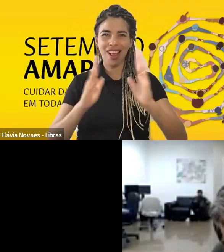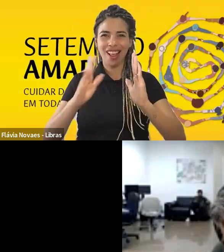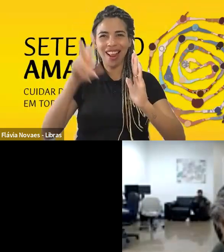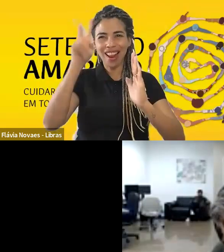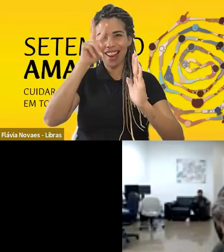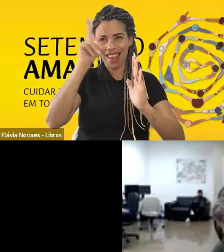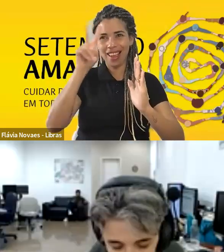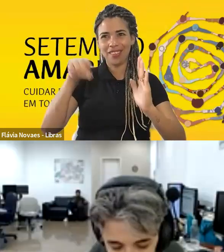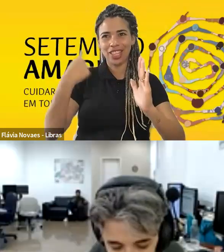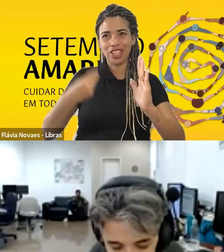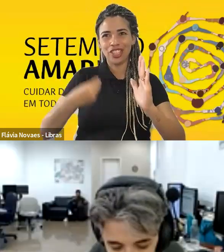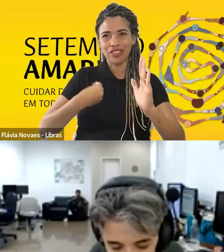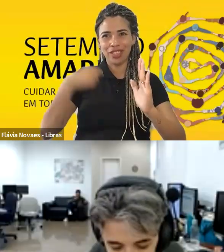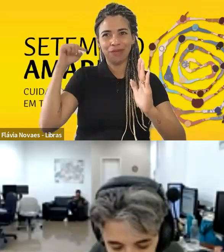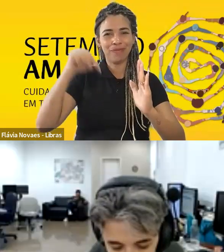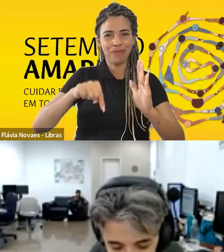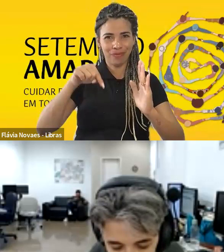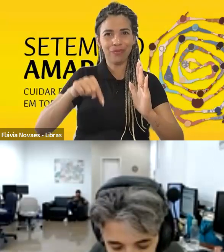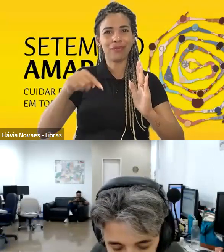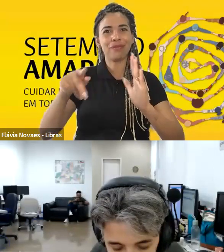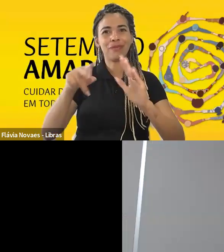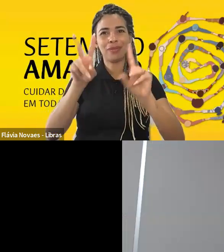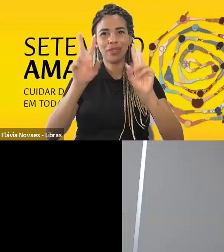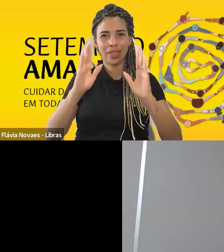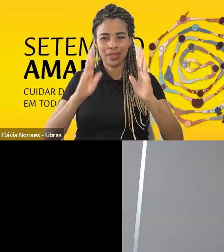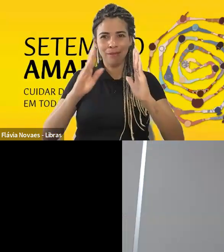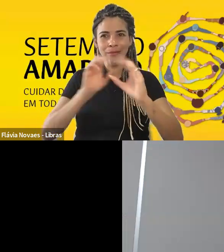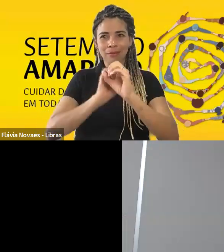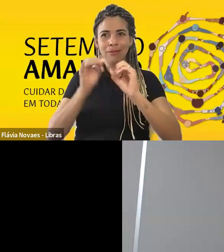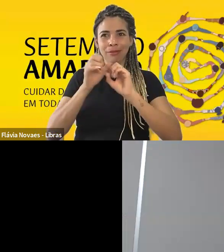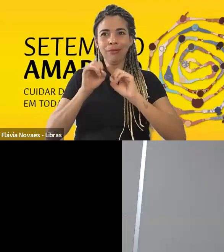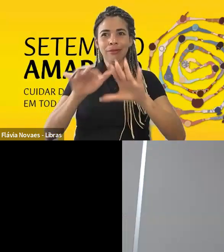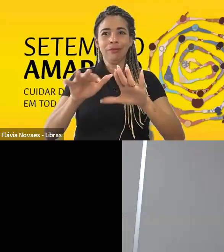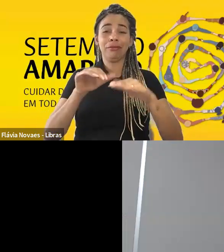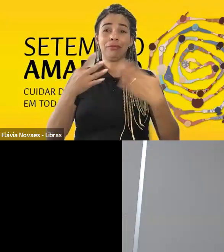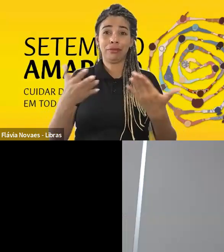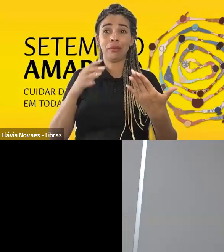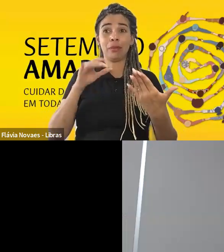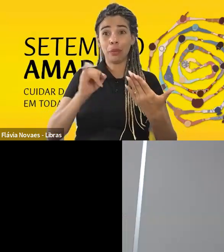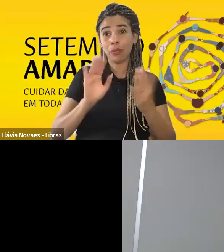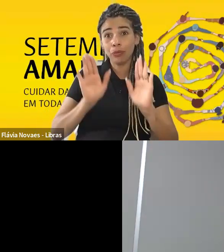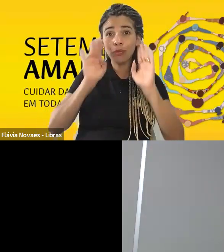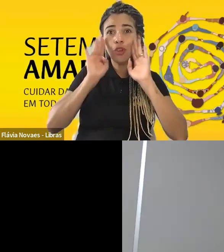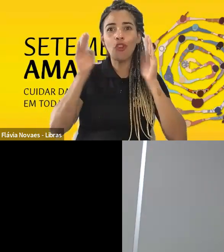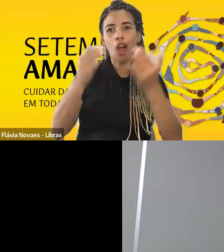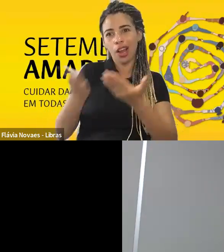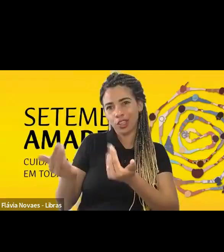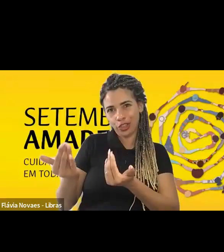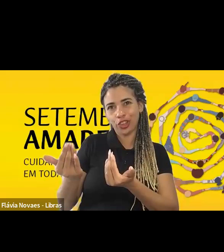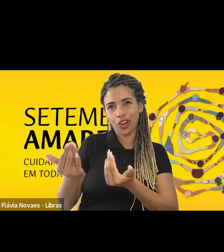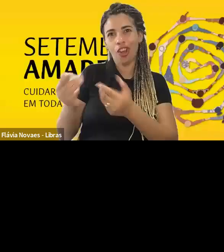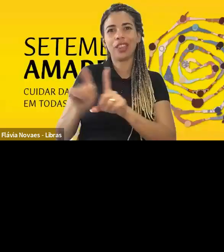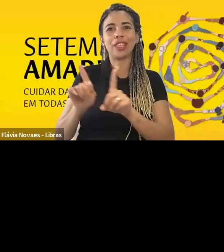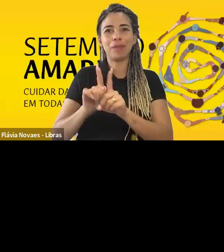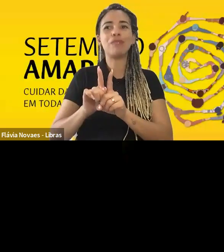viveu recentemente em relação à pandemia. Se a gente transportar isso para a adolescência, a gente também vai entender um sujeito que não